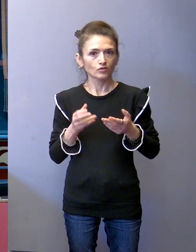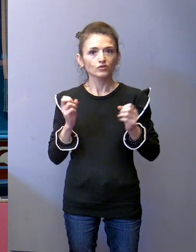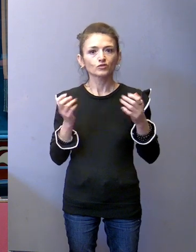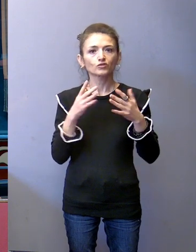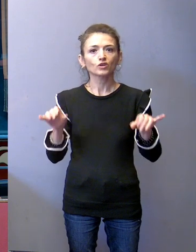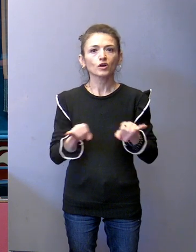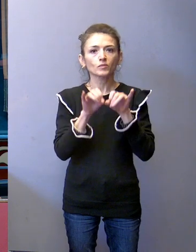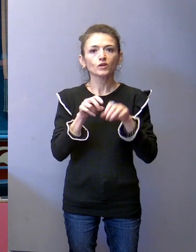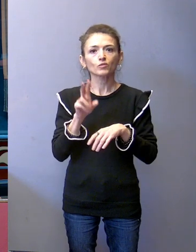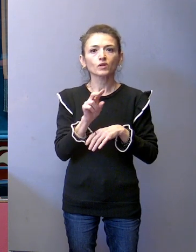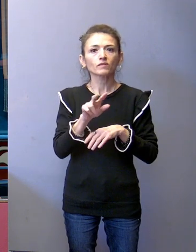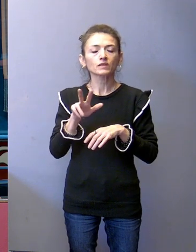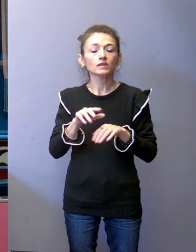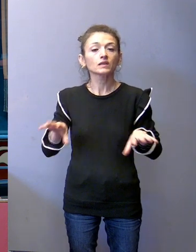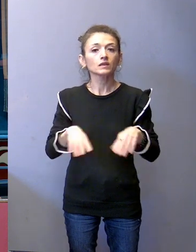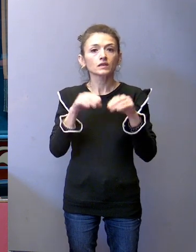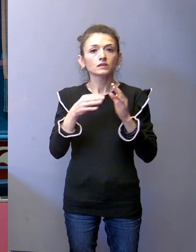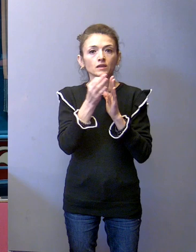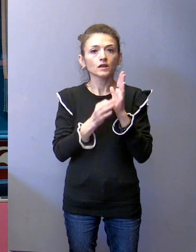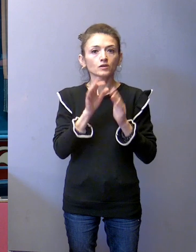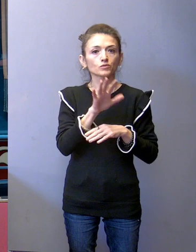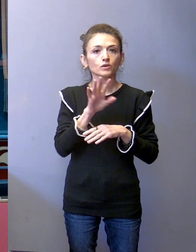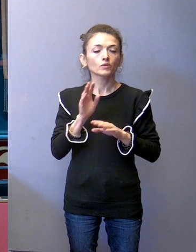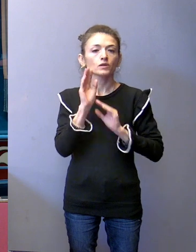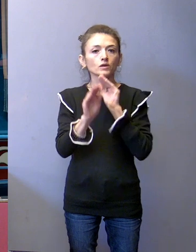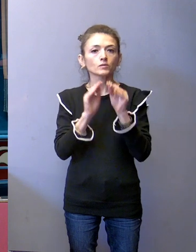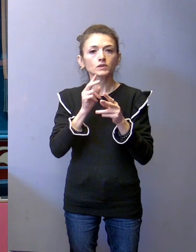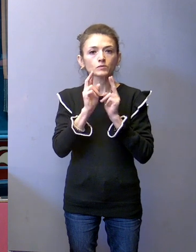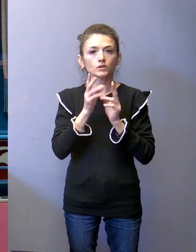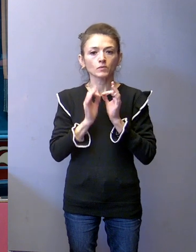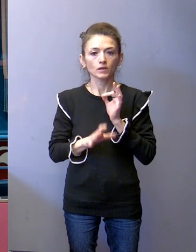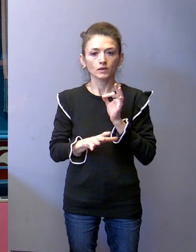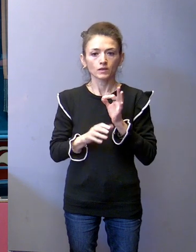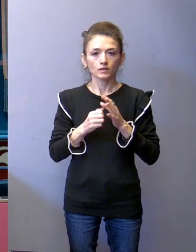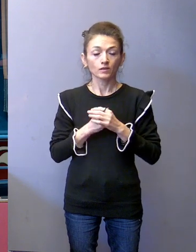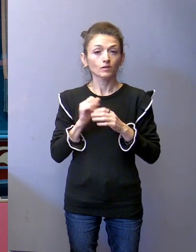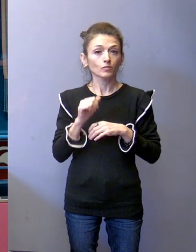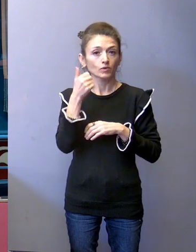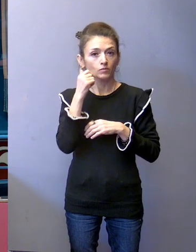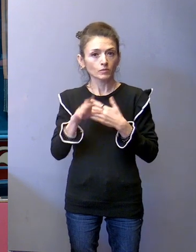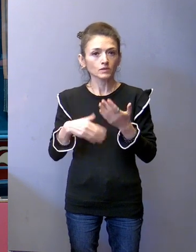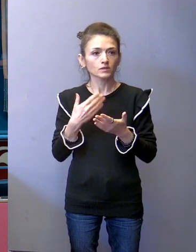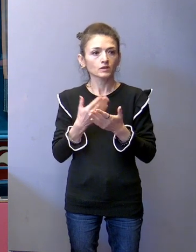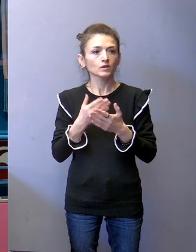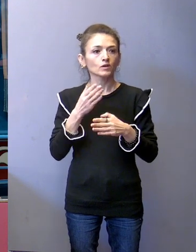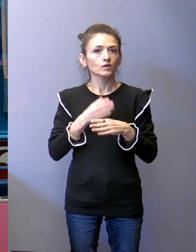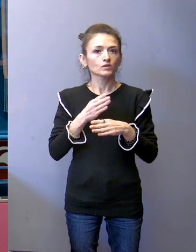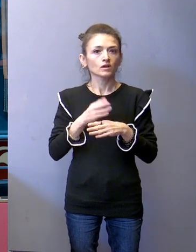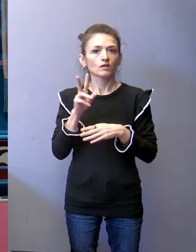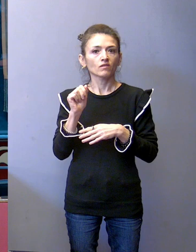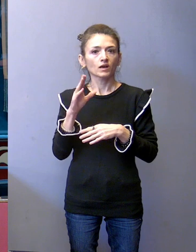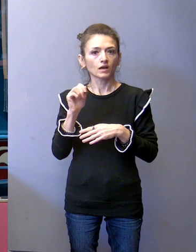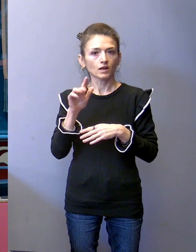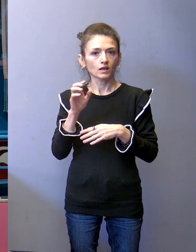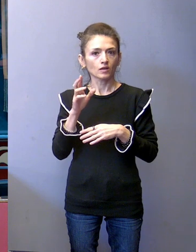iniziamo con gli articoli 54 l'interrogazione risposta immediata con la prima quella presentata dal consigliere